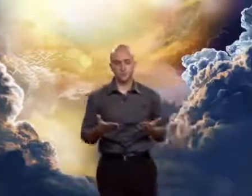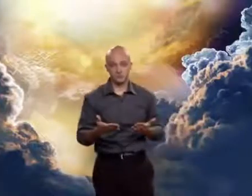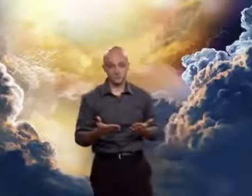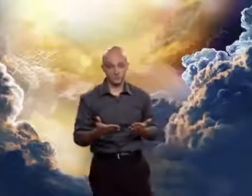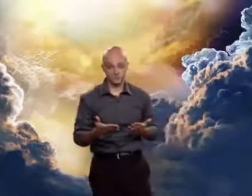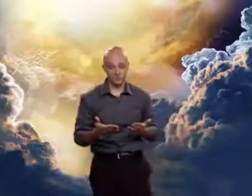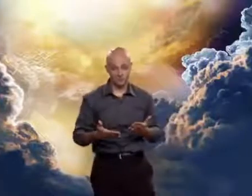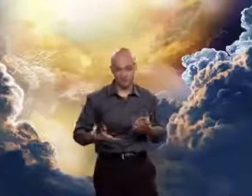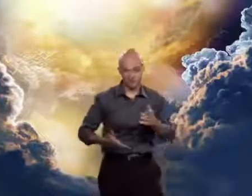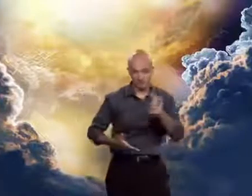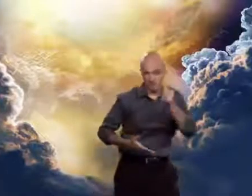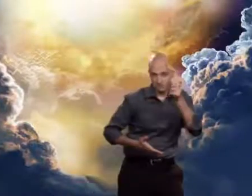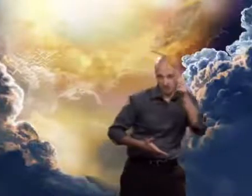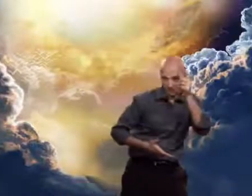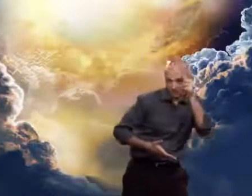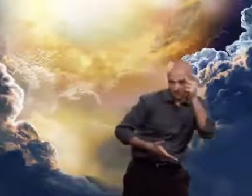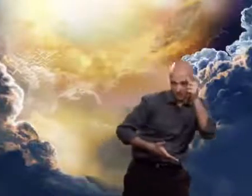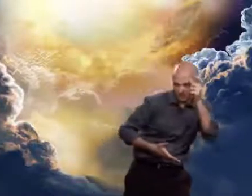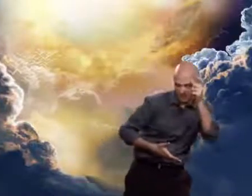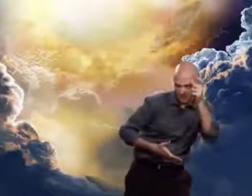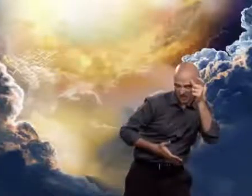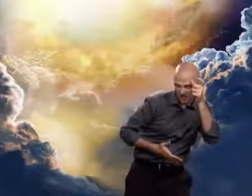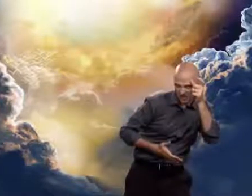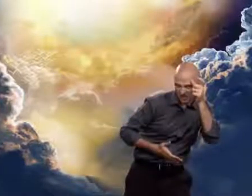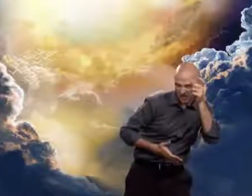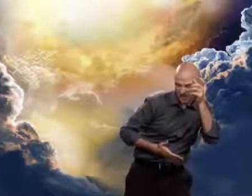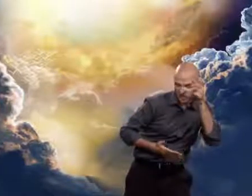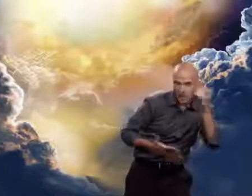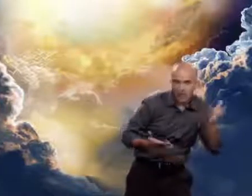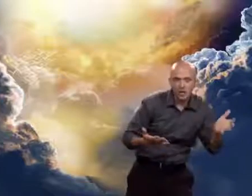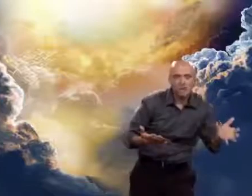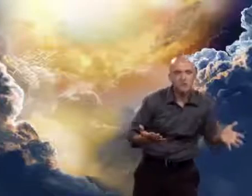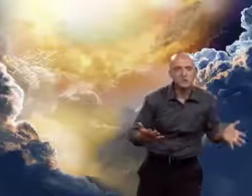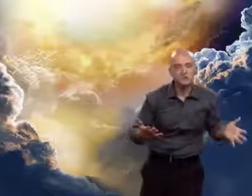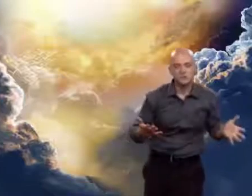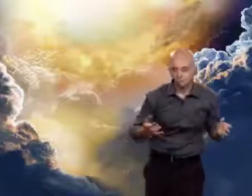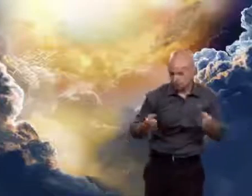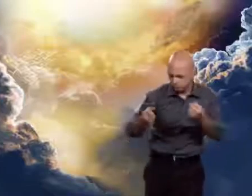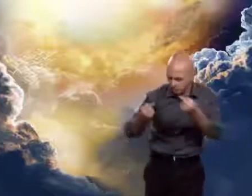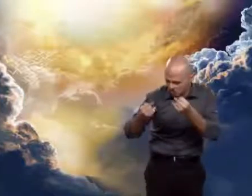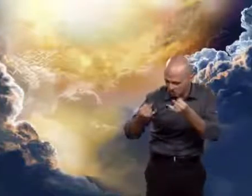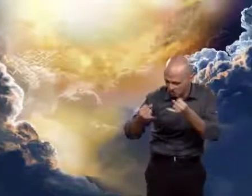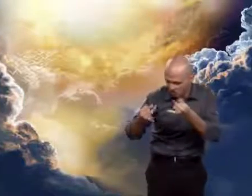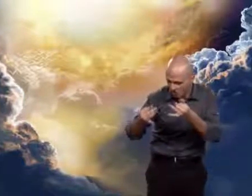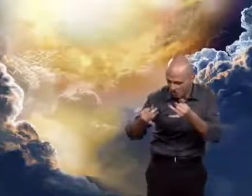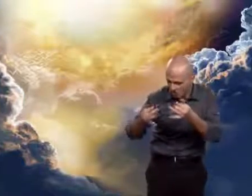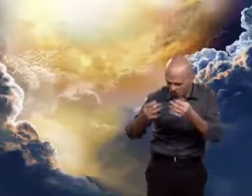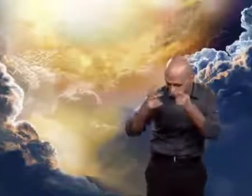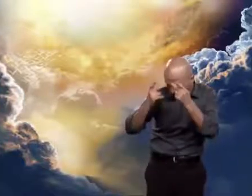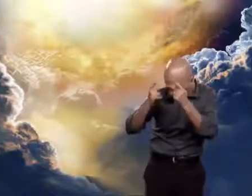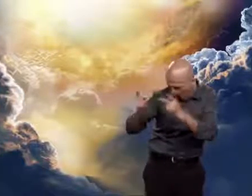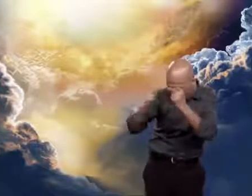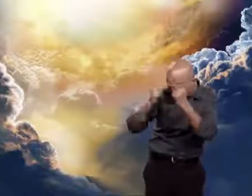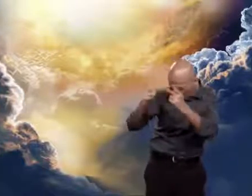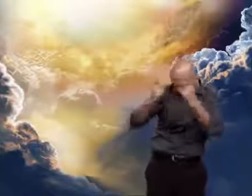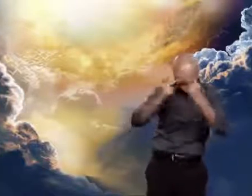esses espíritos mentirosos são apresentados contradizendo o que escreveram quando estavam na Terra. Satanás está